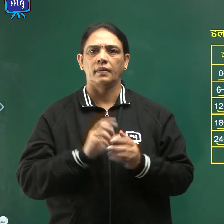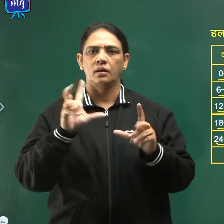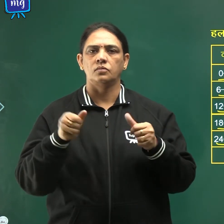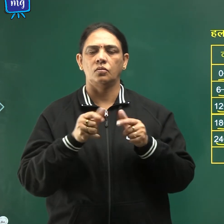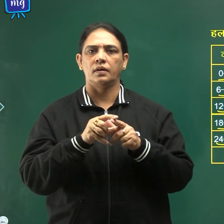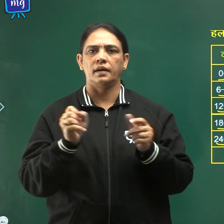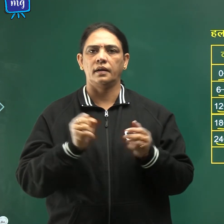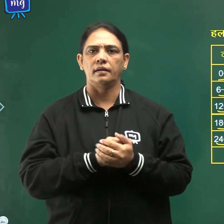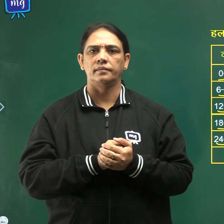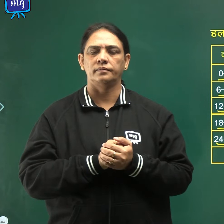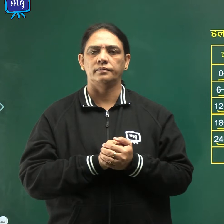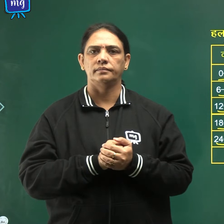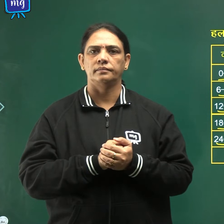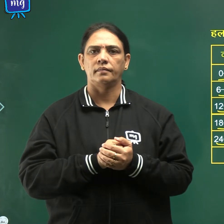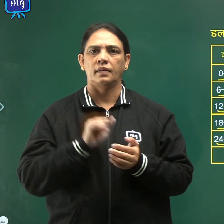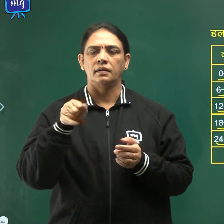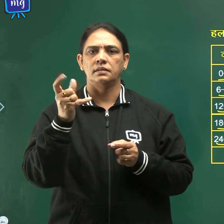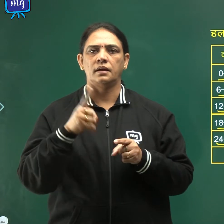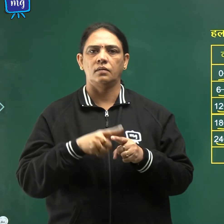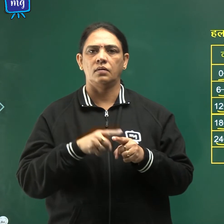निकालेंगे। 6 गुणा 3